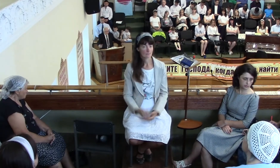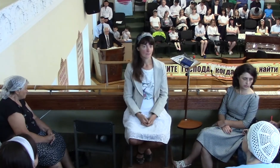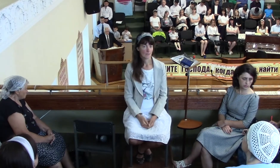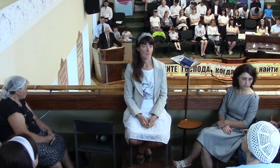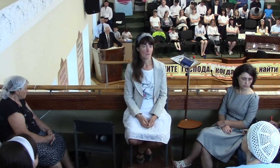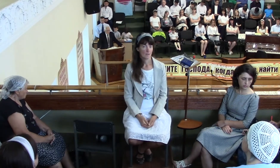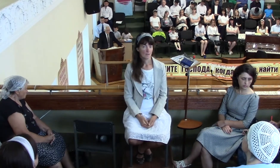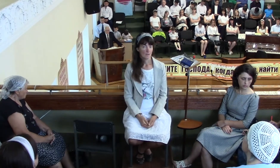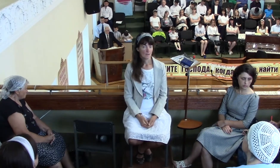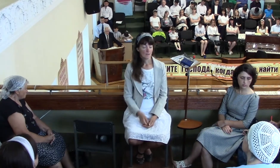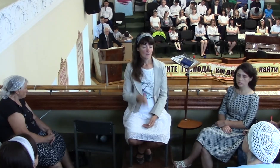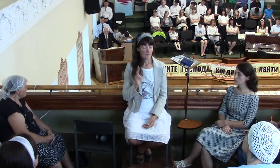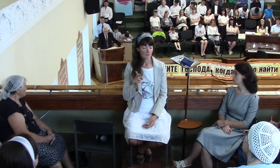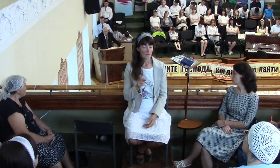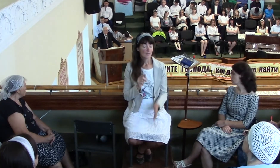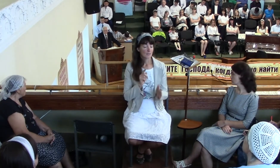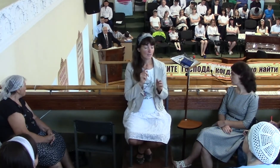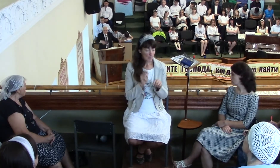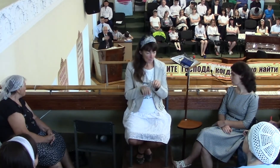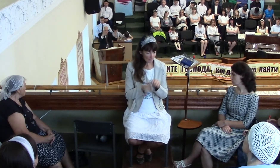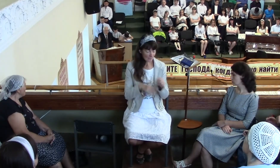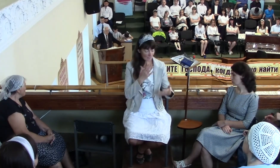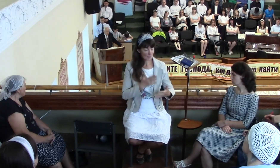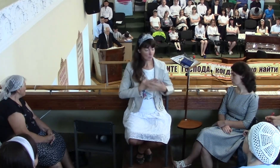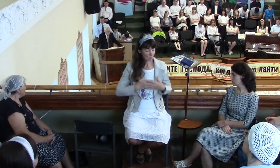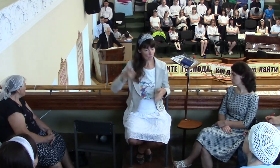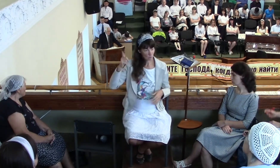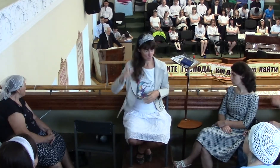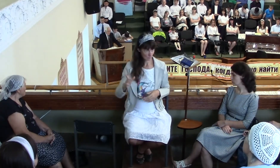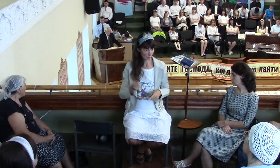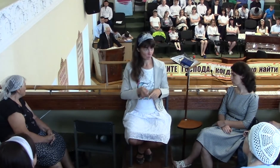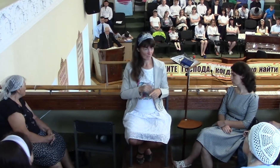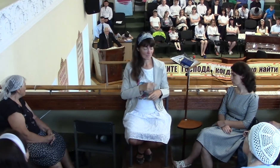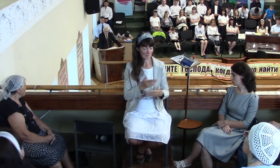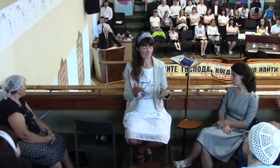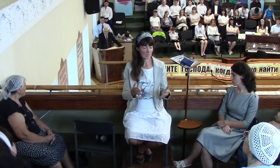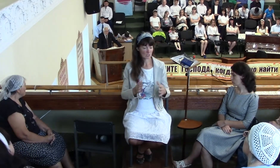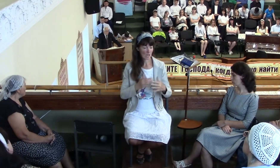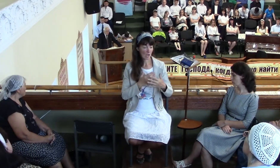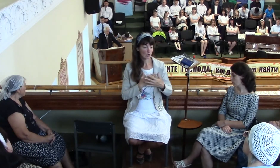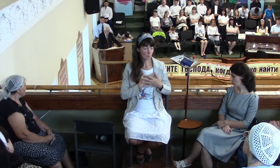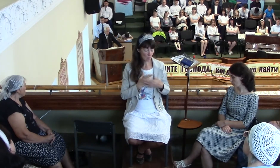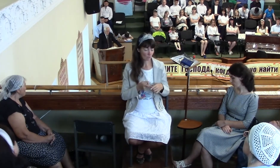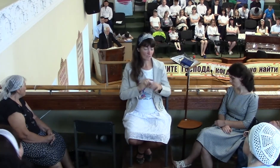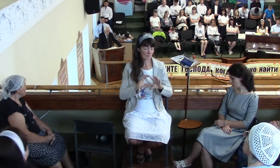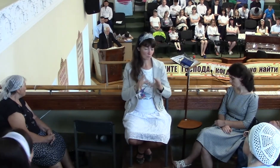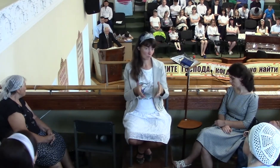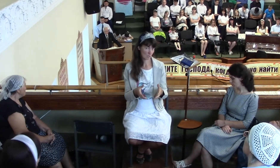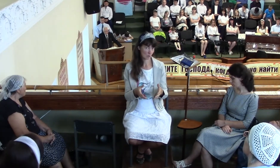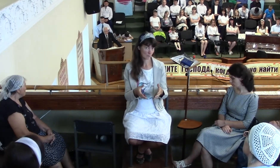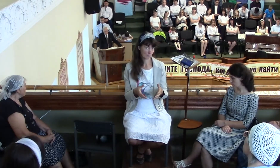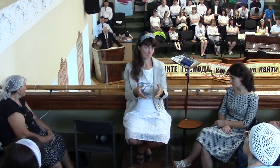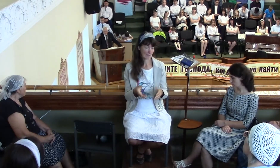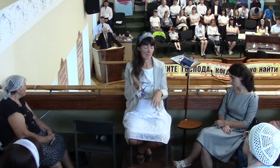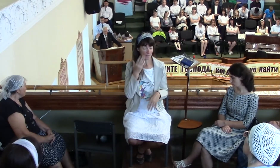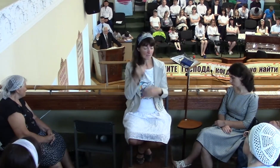отношение, как проверить любовь к Господу, это наша любовь к этому миру. Мы живем в красивом мире. Когда